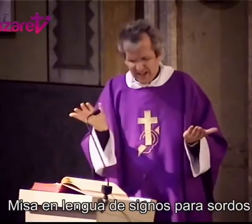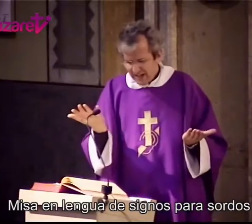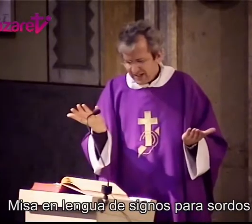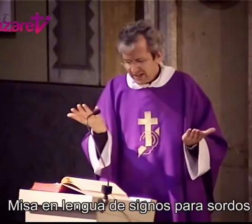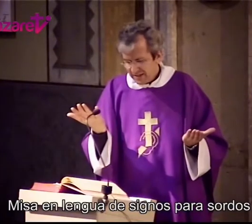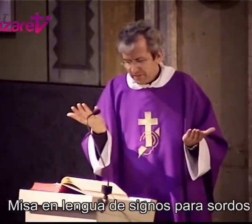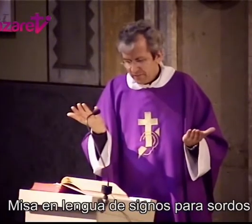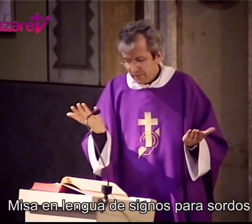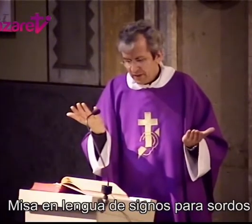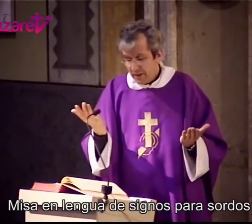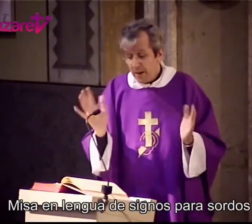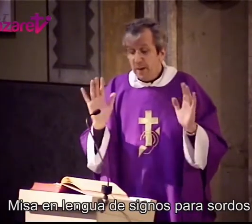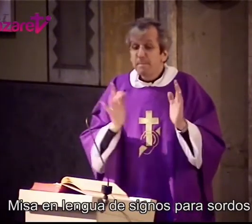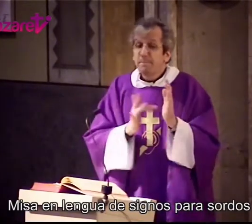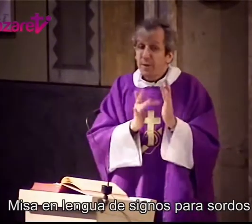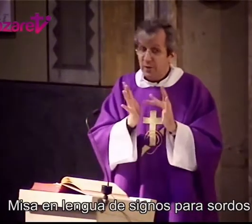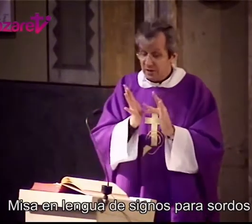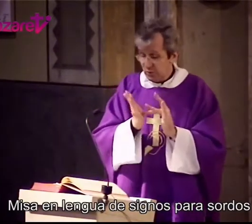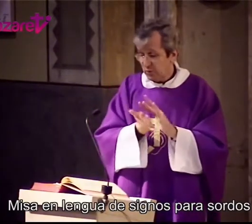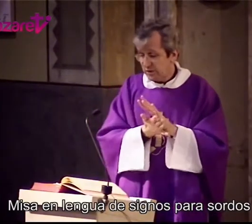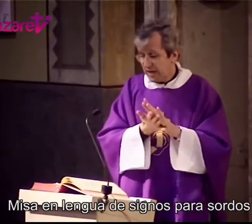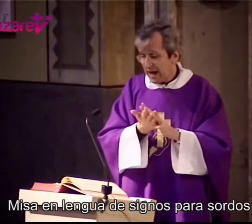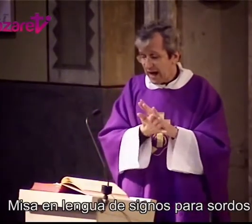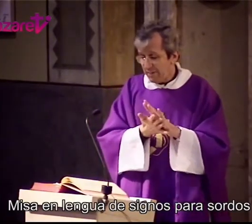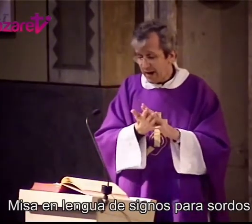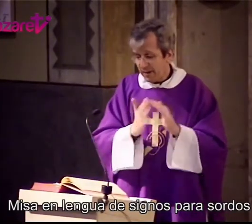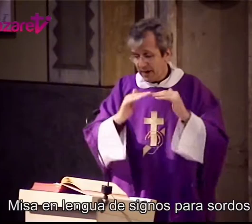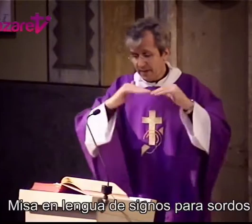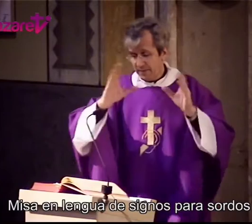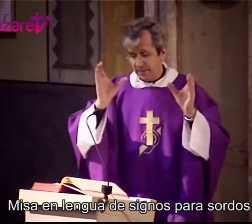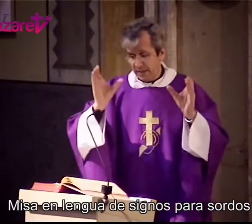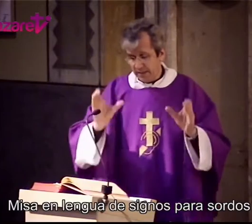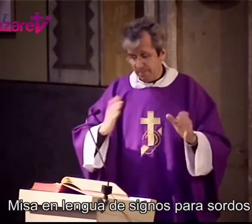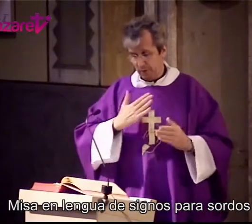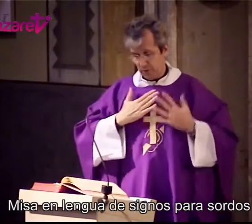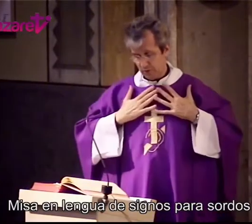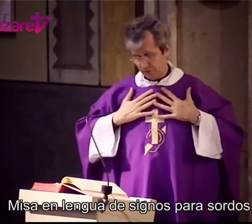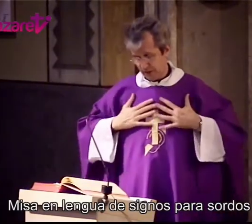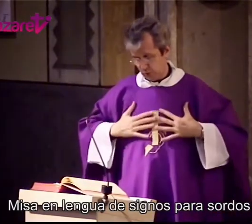3 días». Pero Jesús hablaba del templo de su